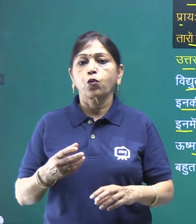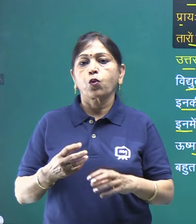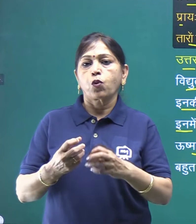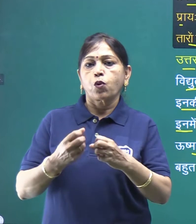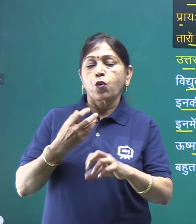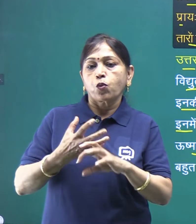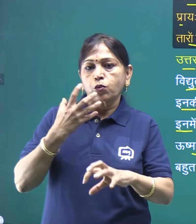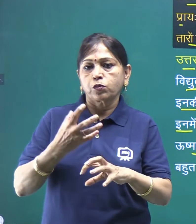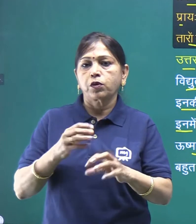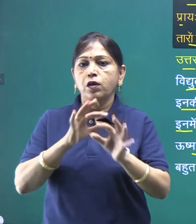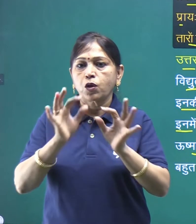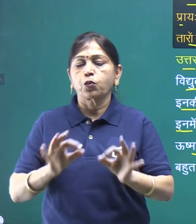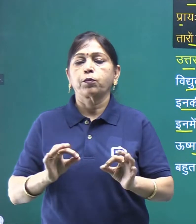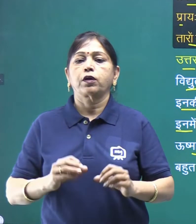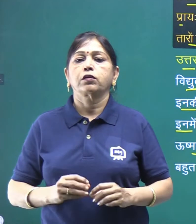में